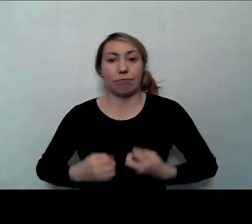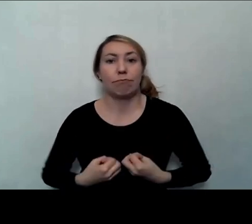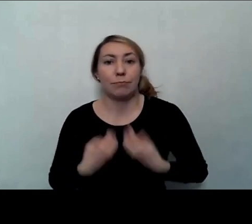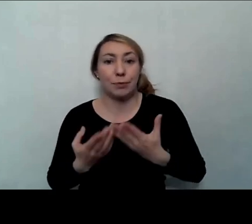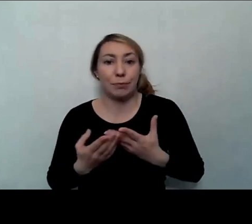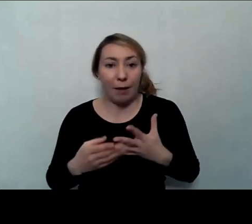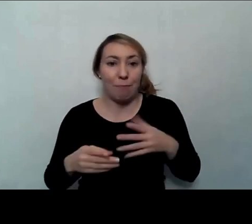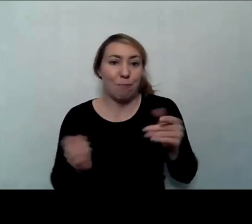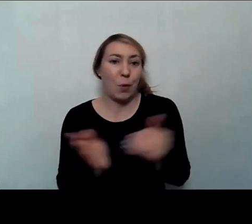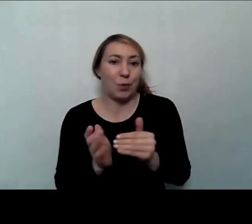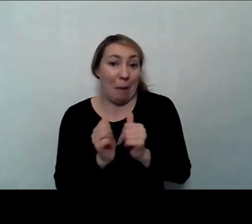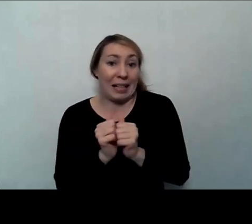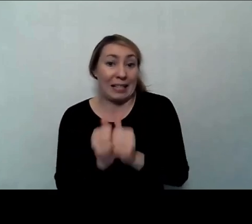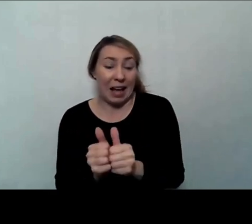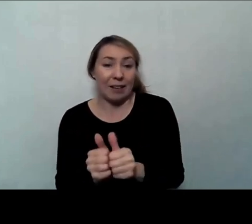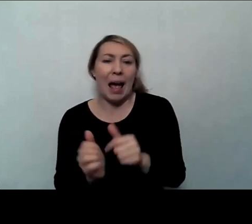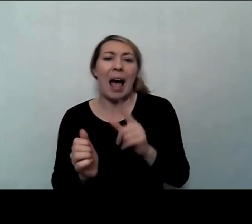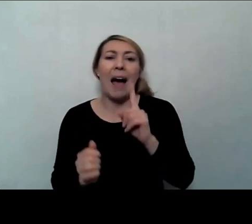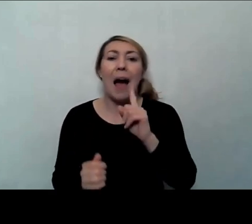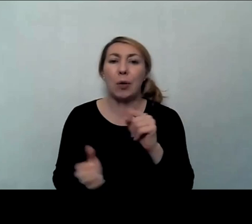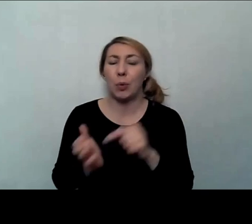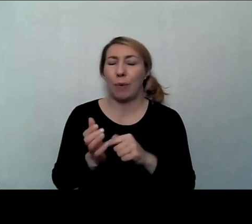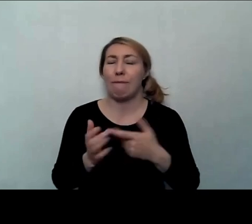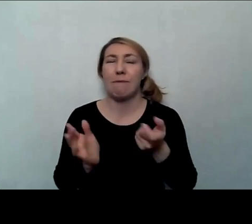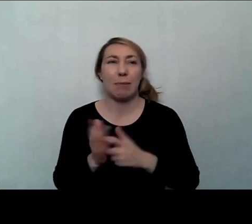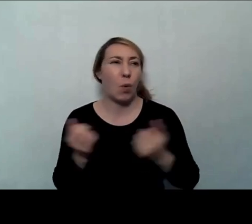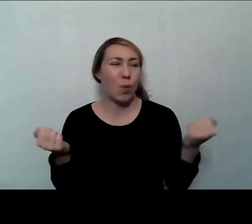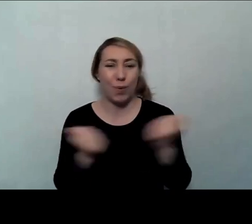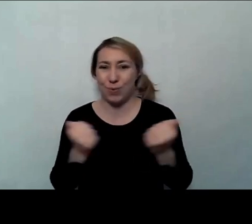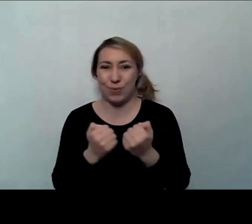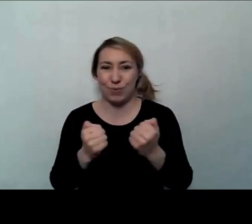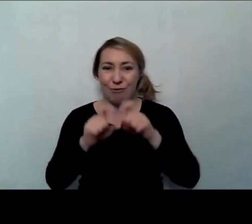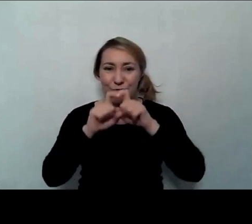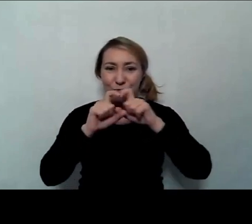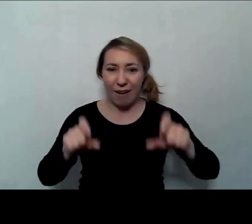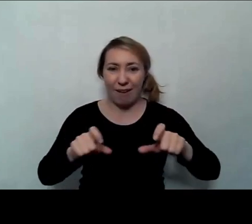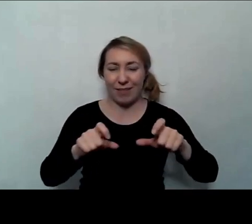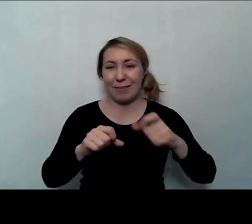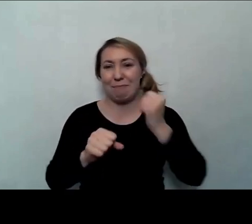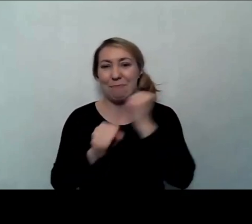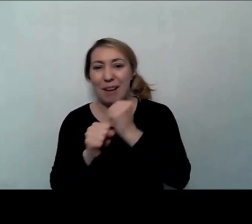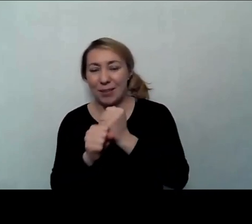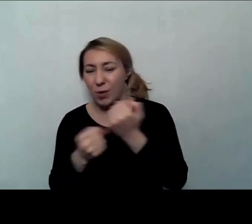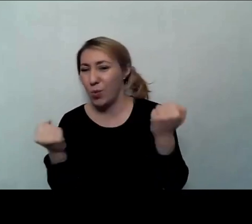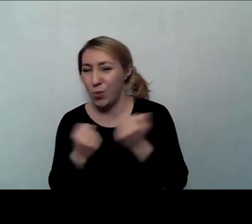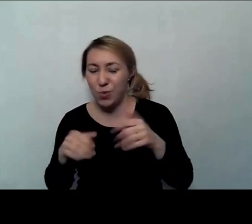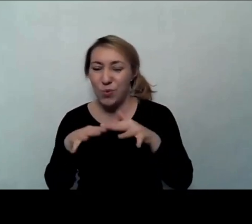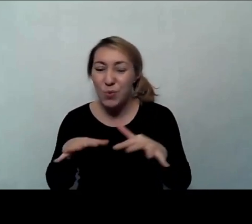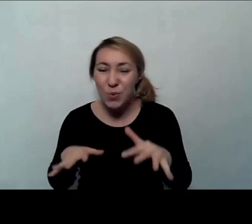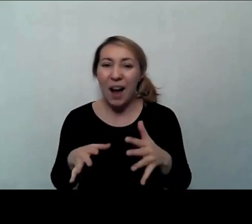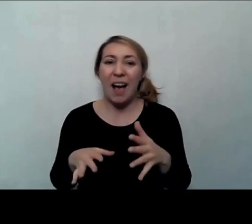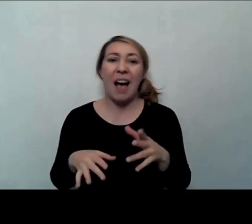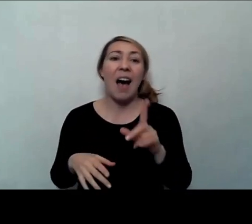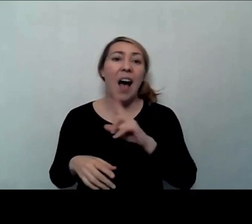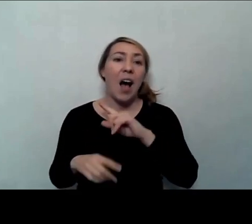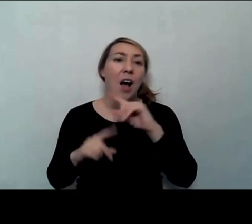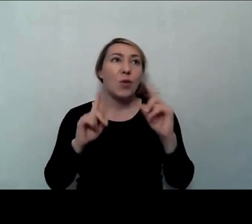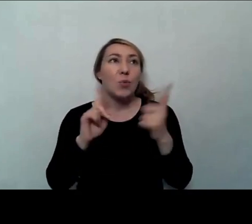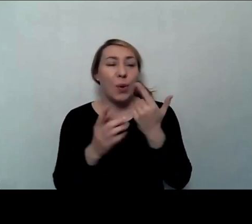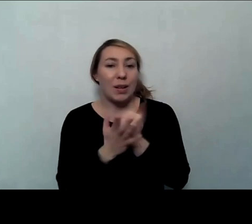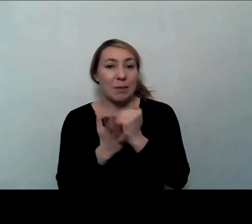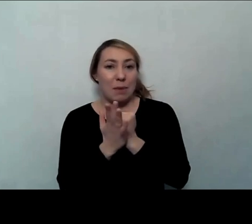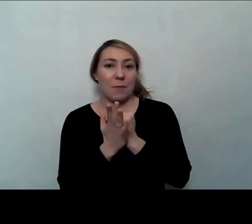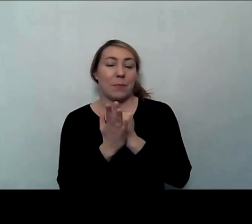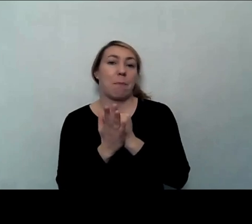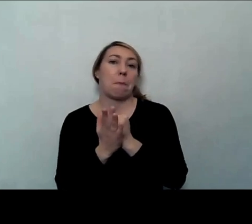to wymaga naprawdę ogromnego nakładu czasu i pracy, ale z drugiej strony takim